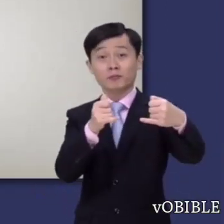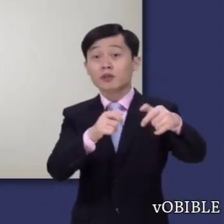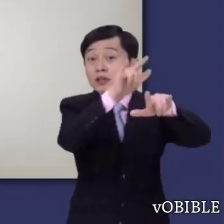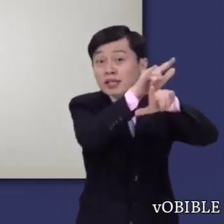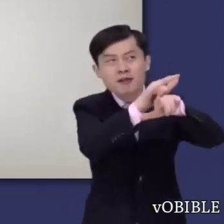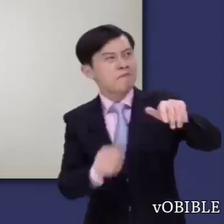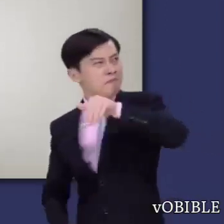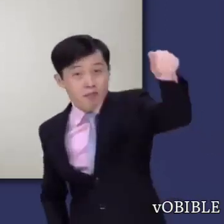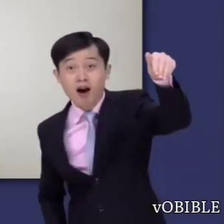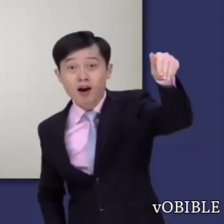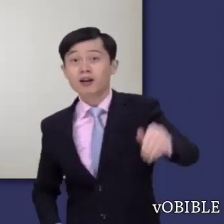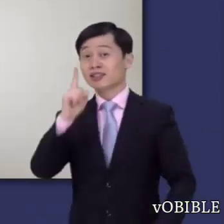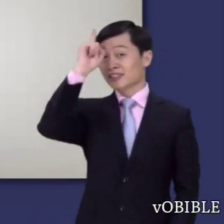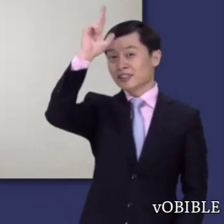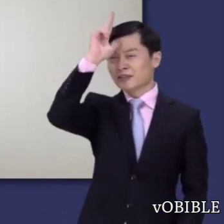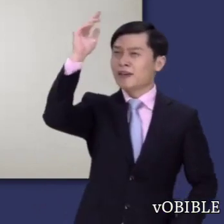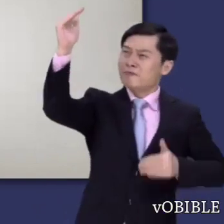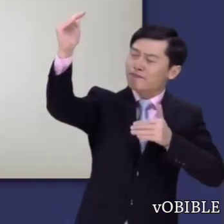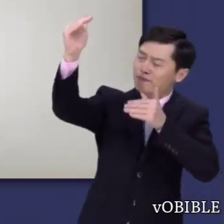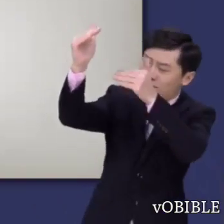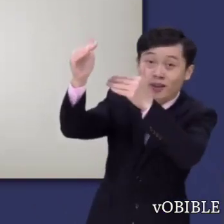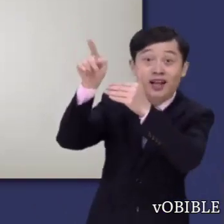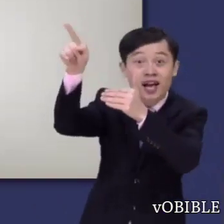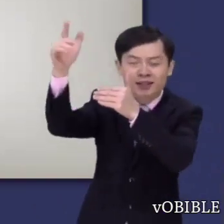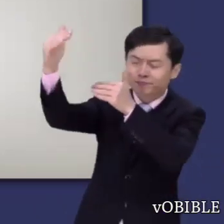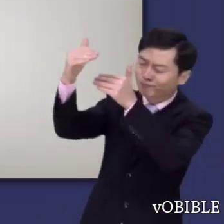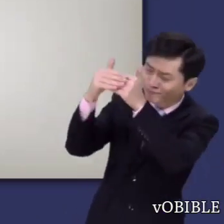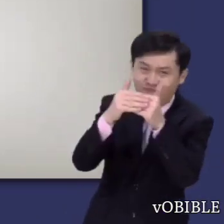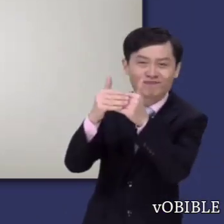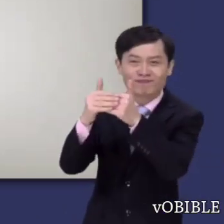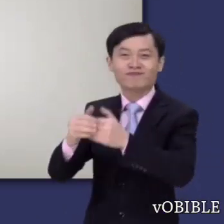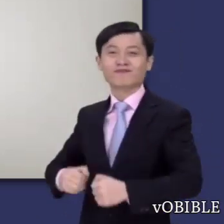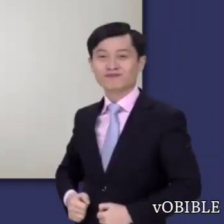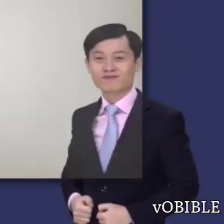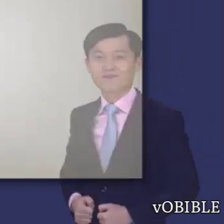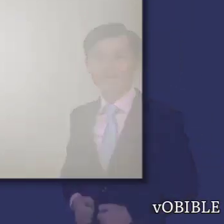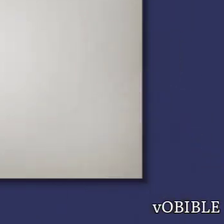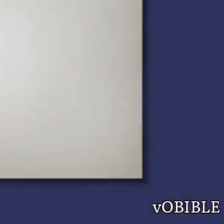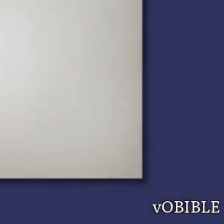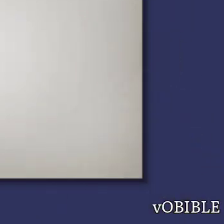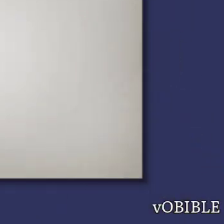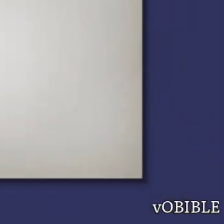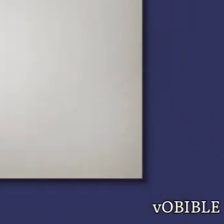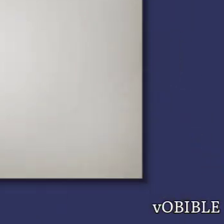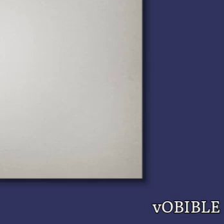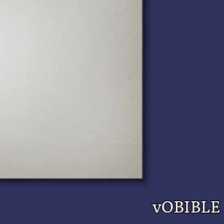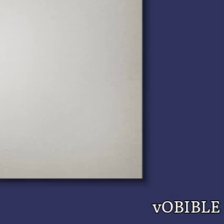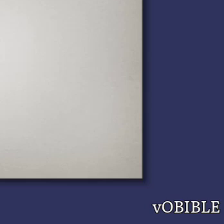但如果我们反抗魔鬼，亲近上帝，上帝就会亲近我们。